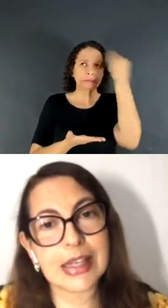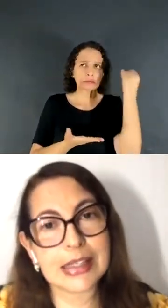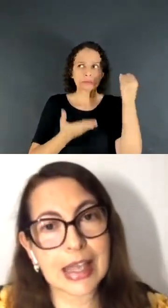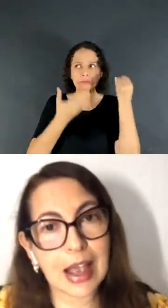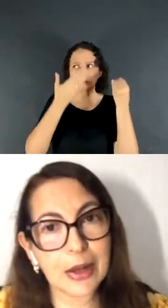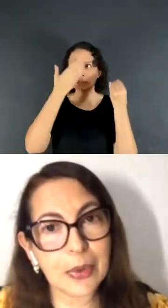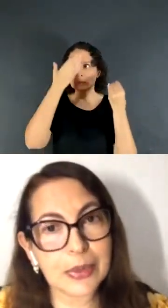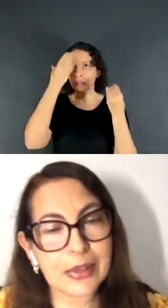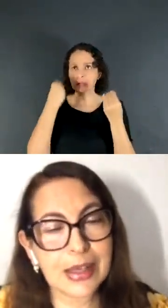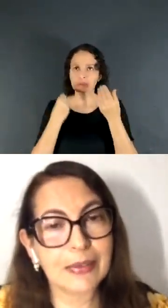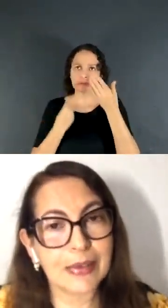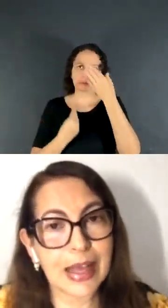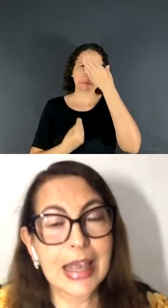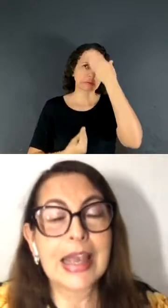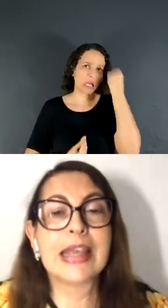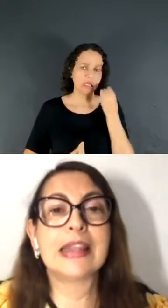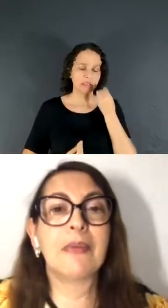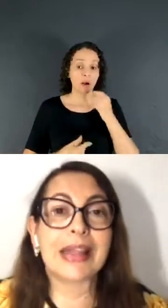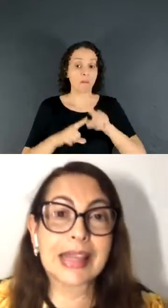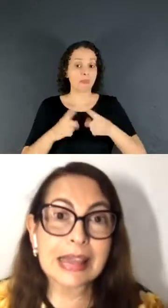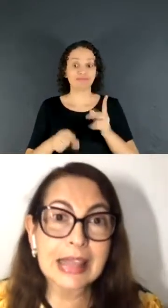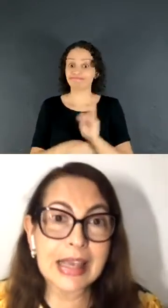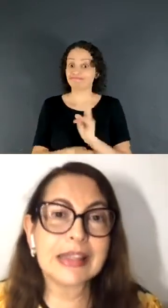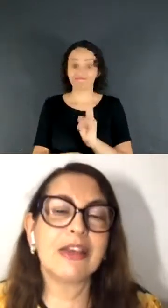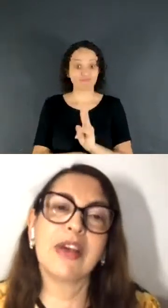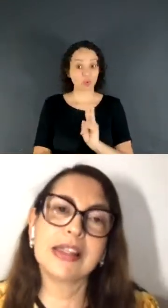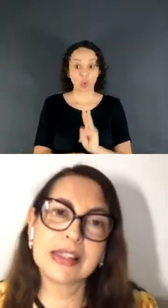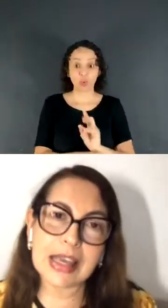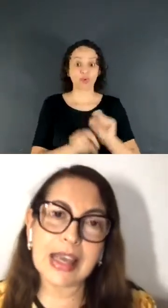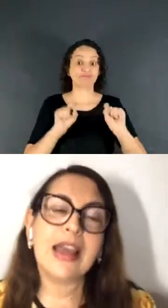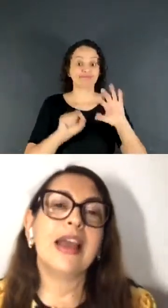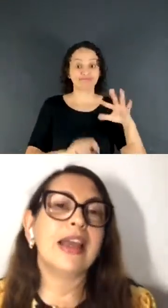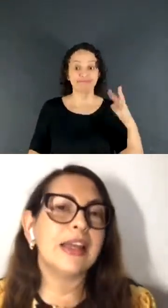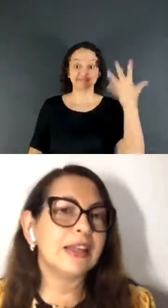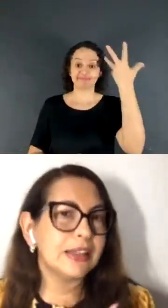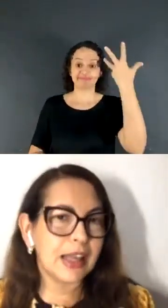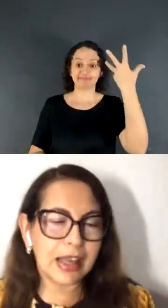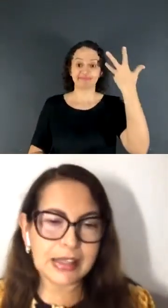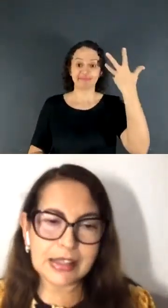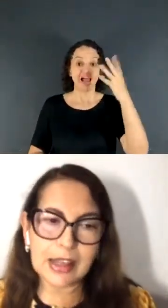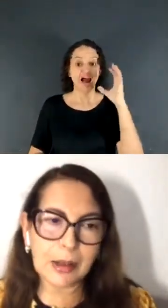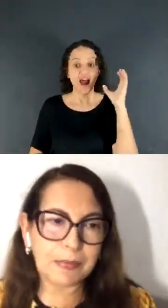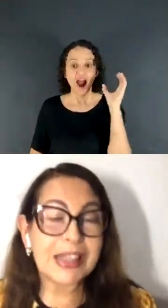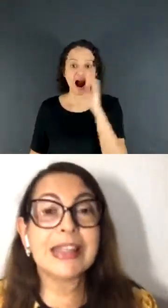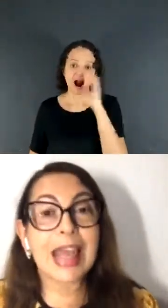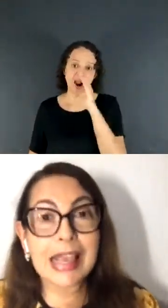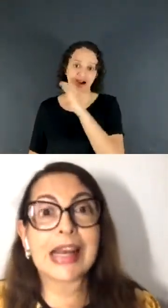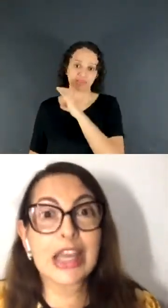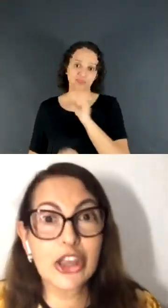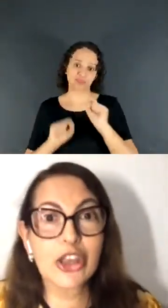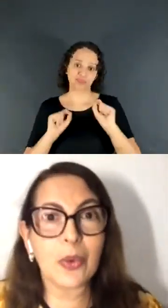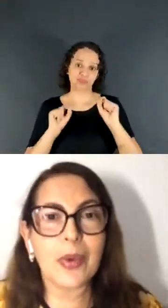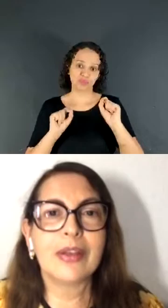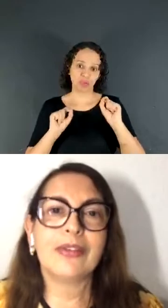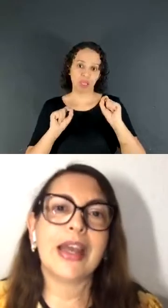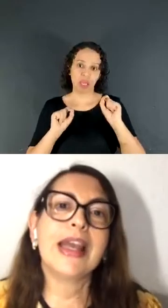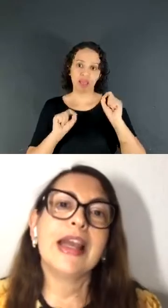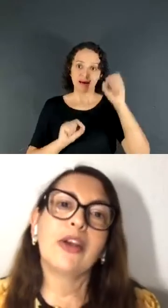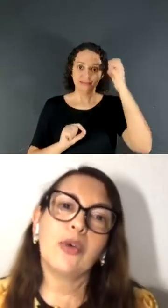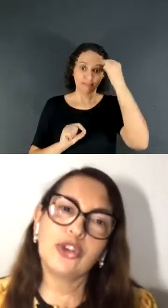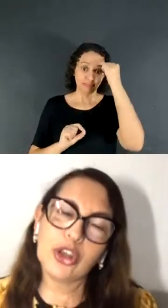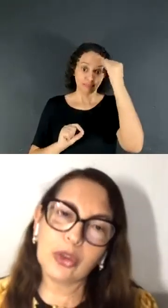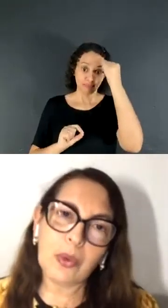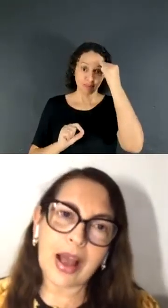cuidados necessários, né? Então a tendência vai ser esse declínio,